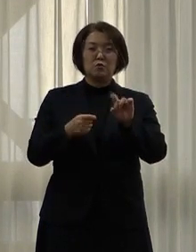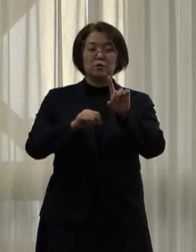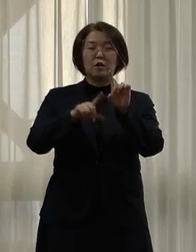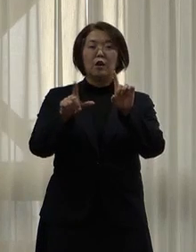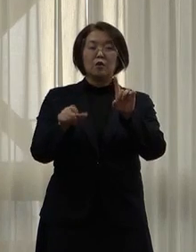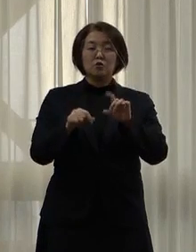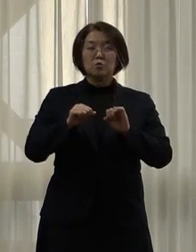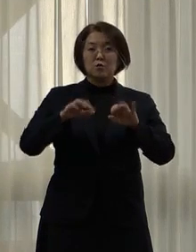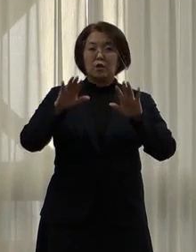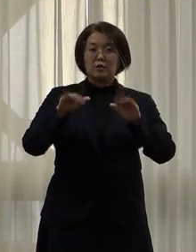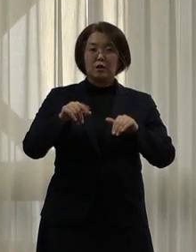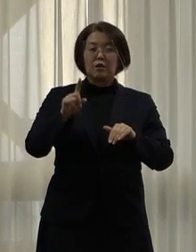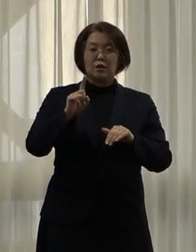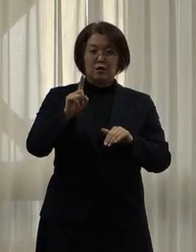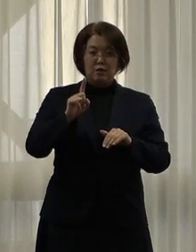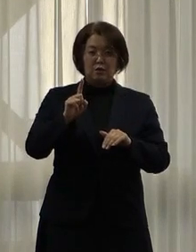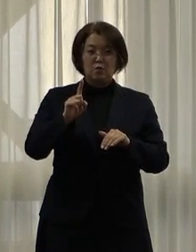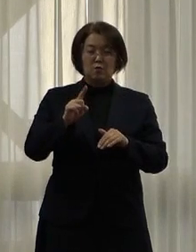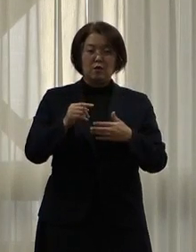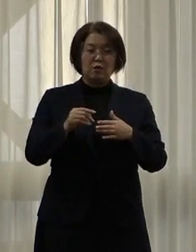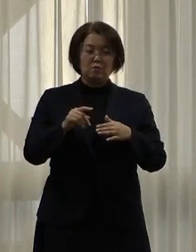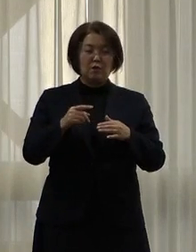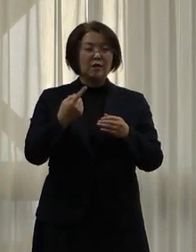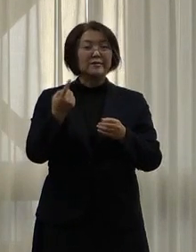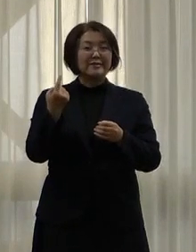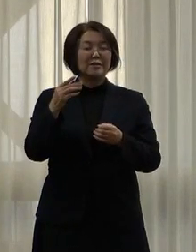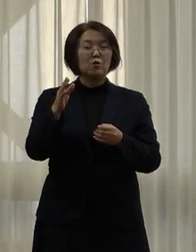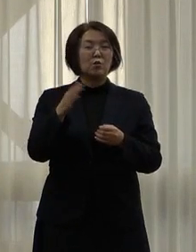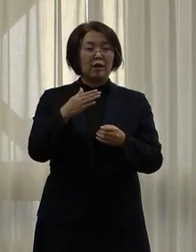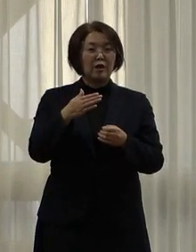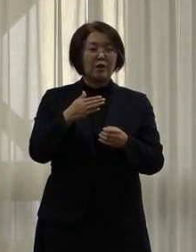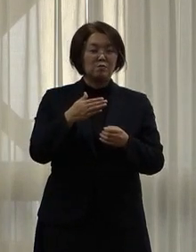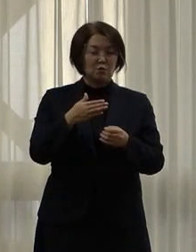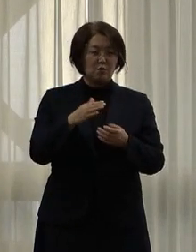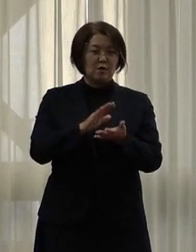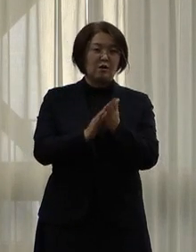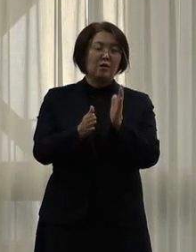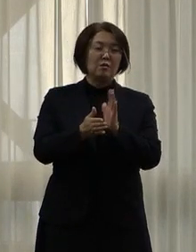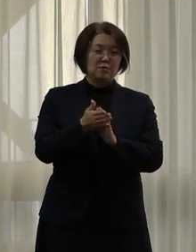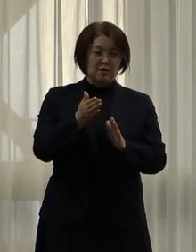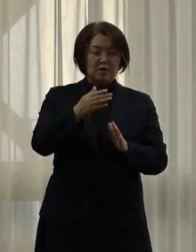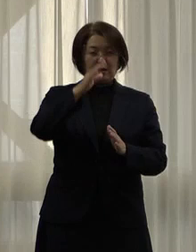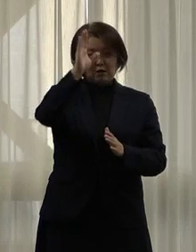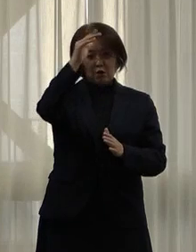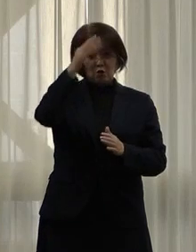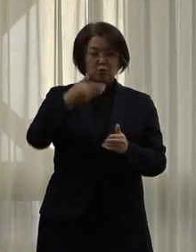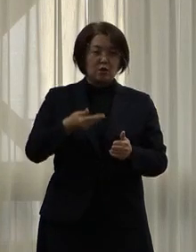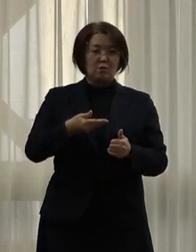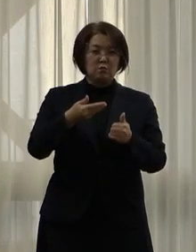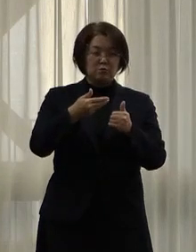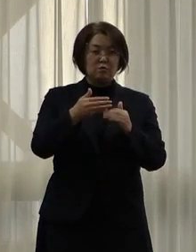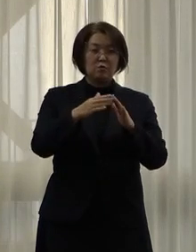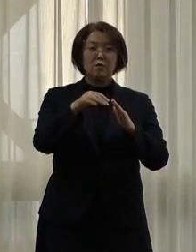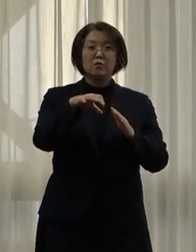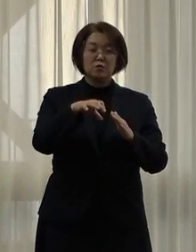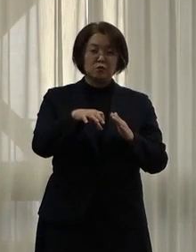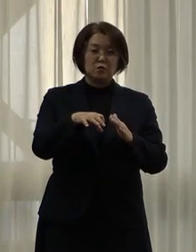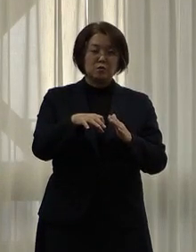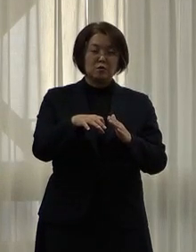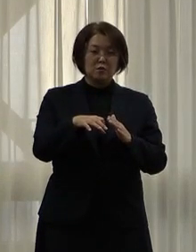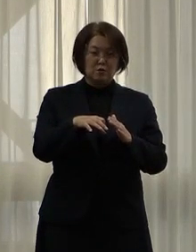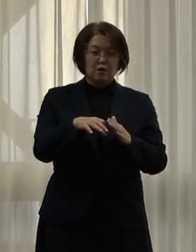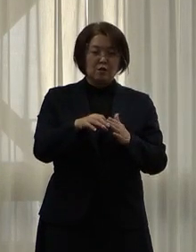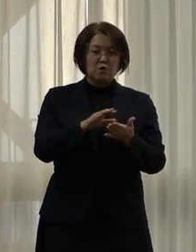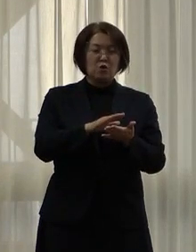回行いましたが、年明け昨日から養鶏農場にですね、消石灰を配布をしまして